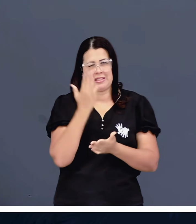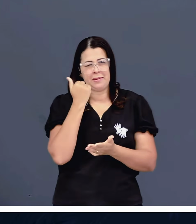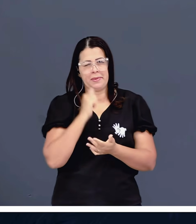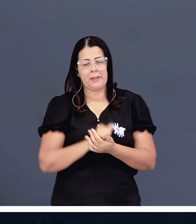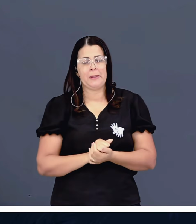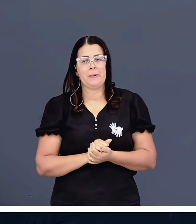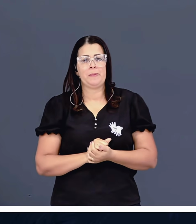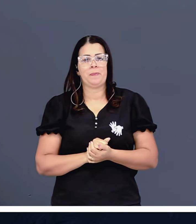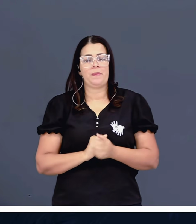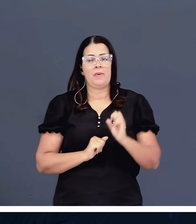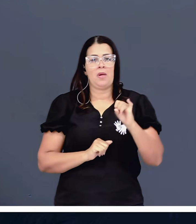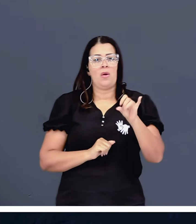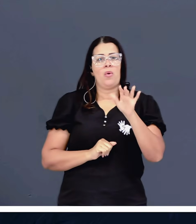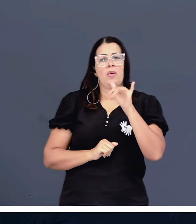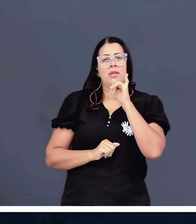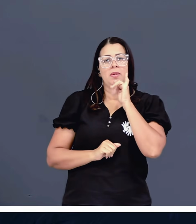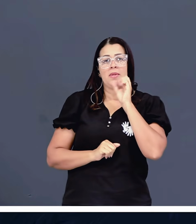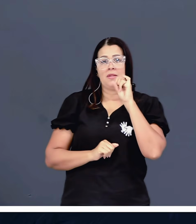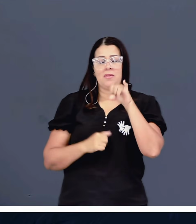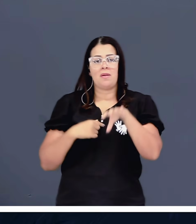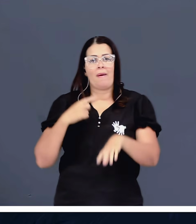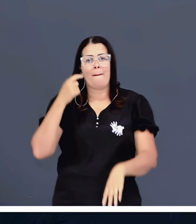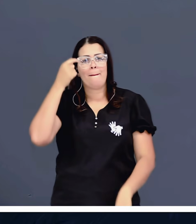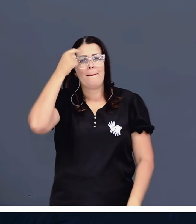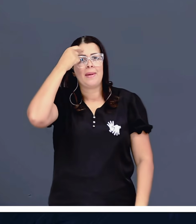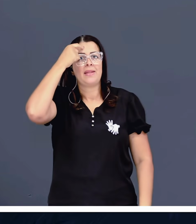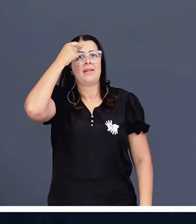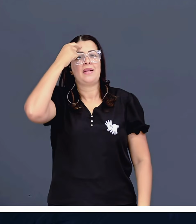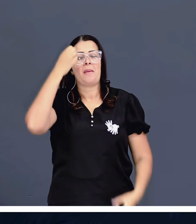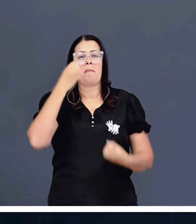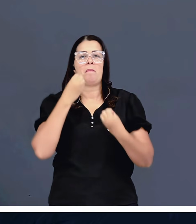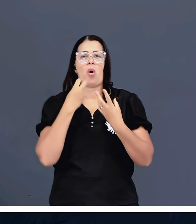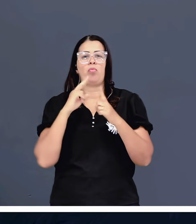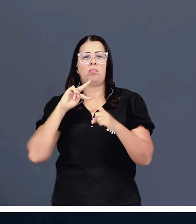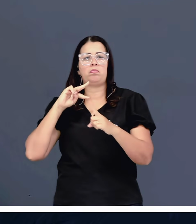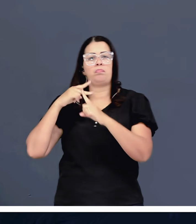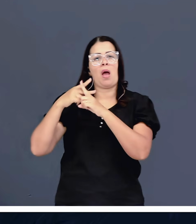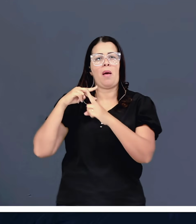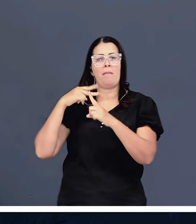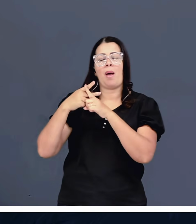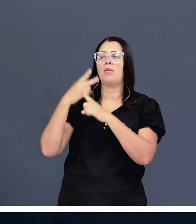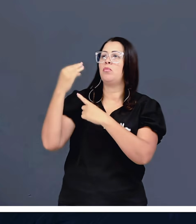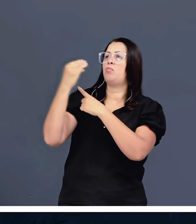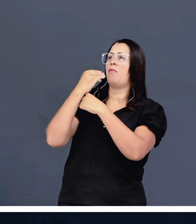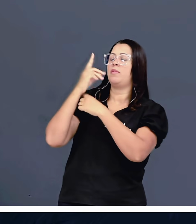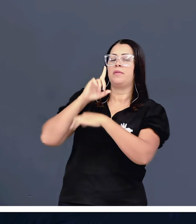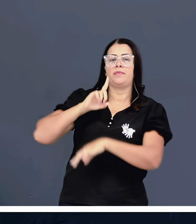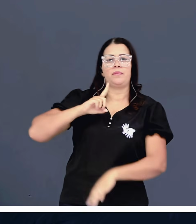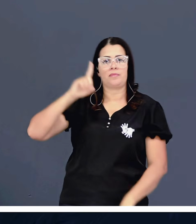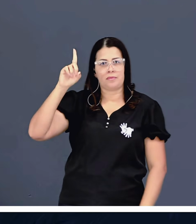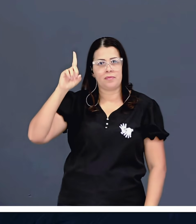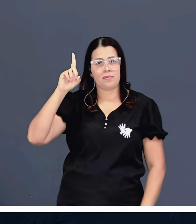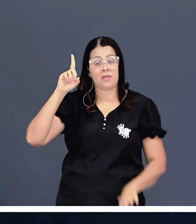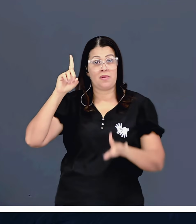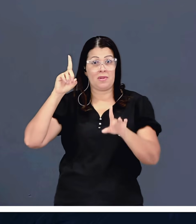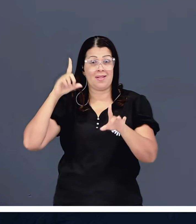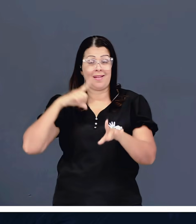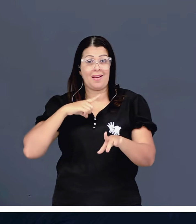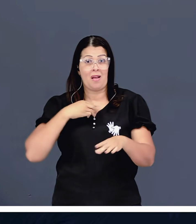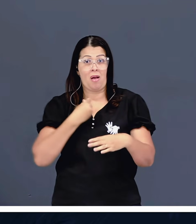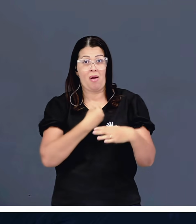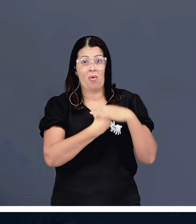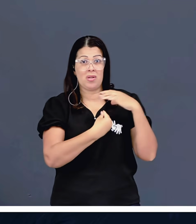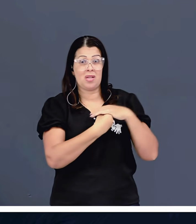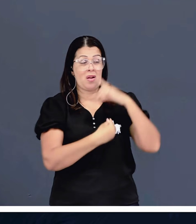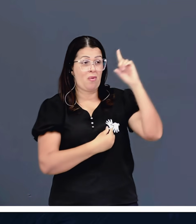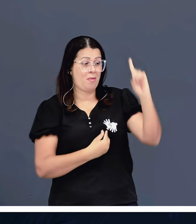Então, por exemplo, se você já condicionou a sua mentalidade para uma mentalidade de abundância e de sustento de Deus, e você tem que ser aconselhado com